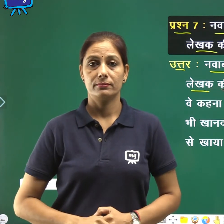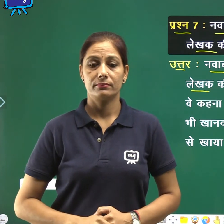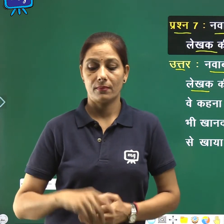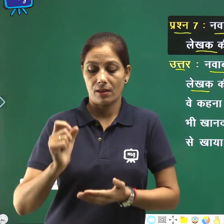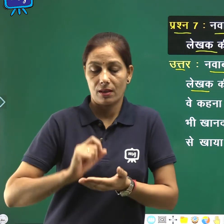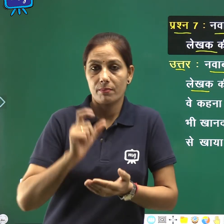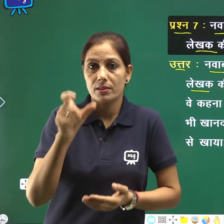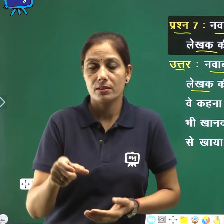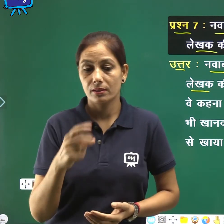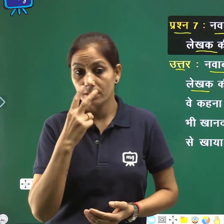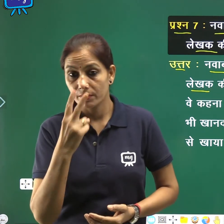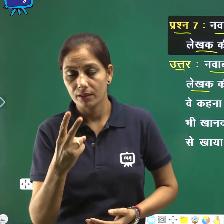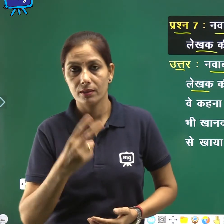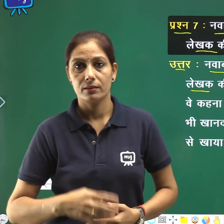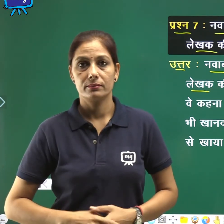लेखक की तरफ देखा